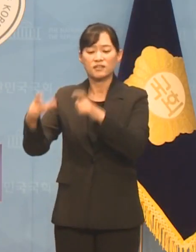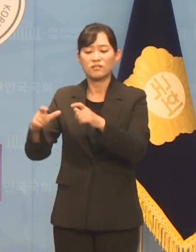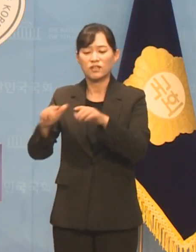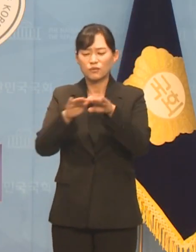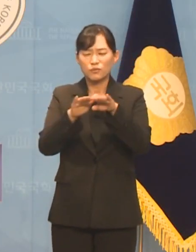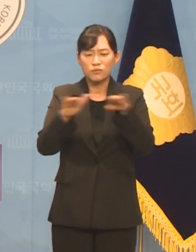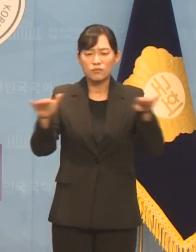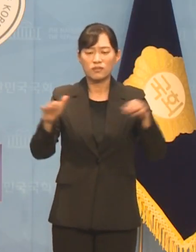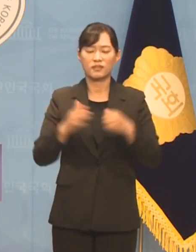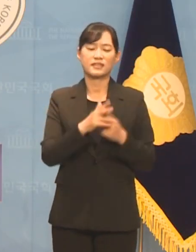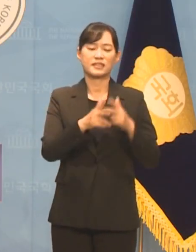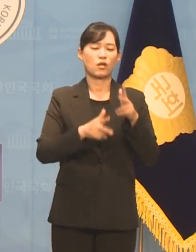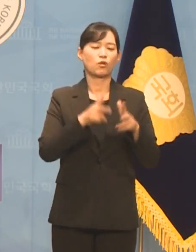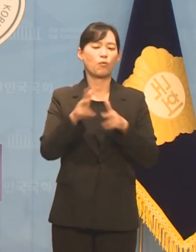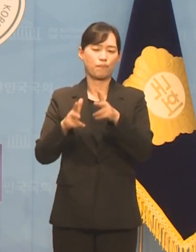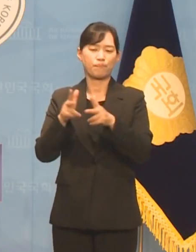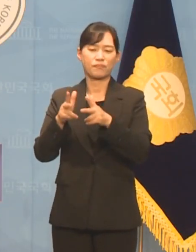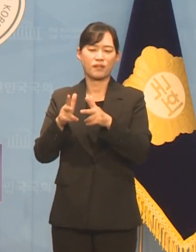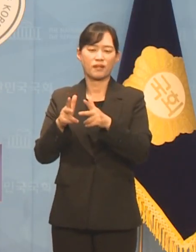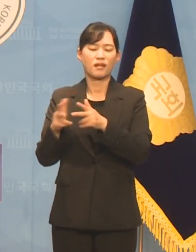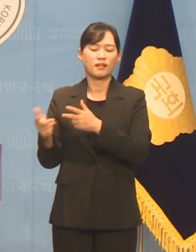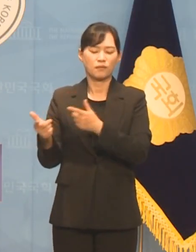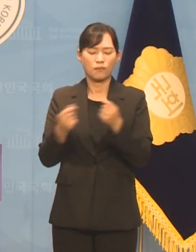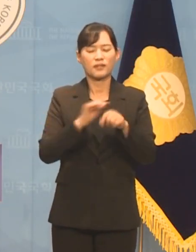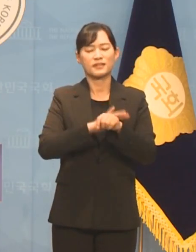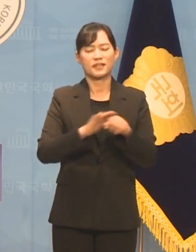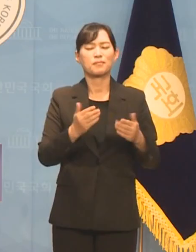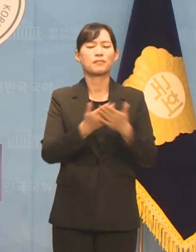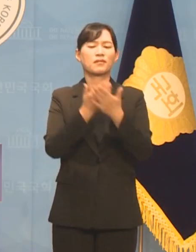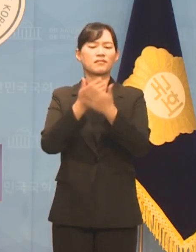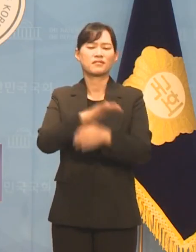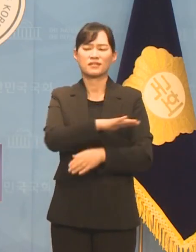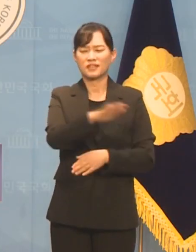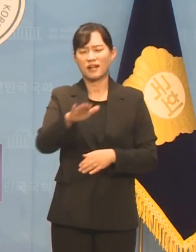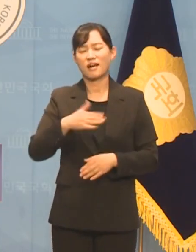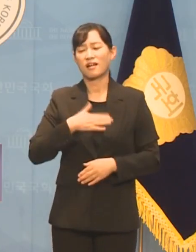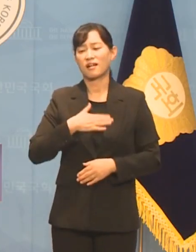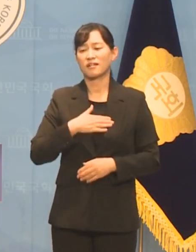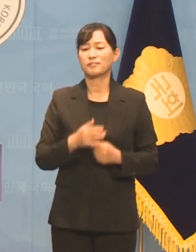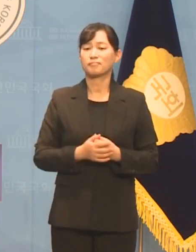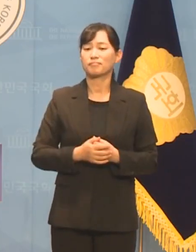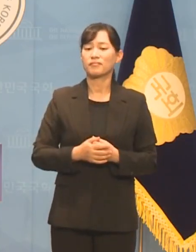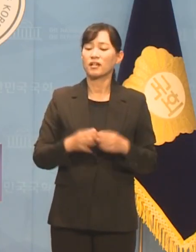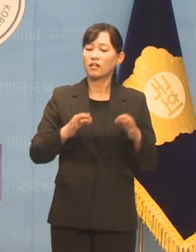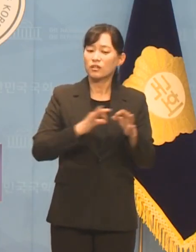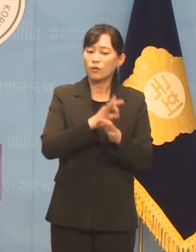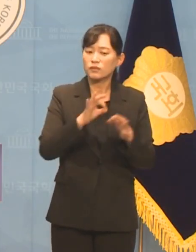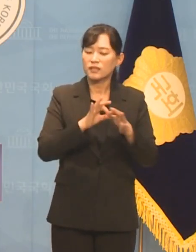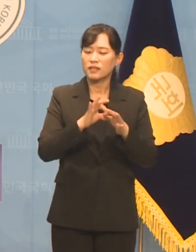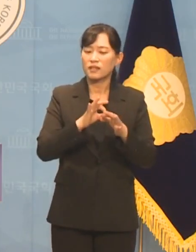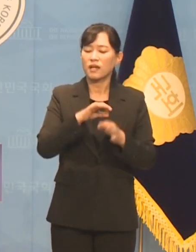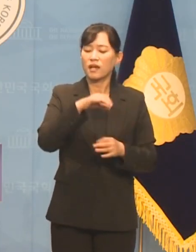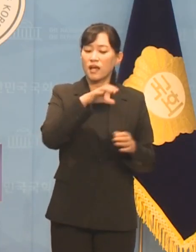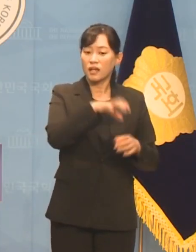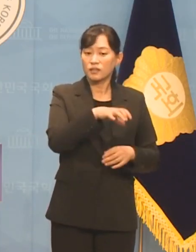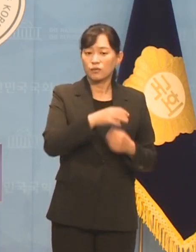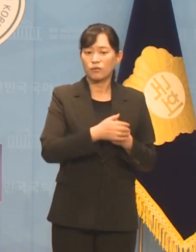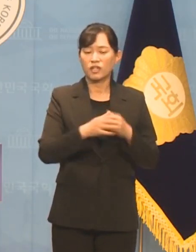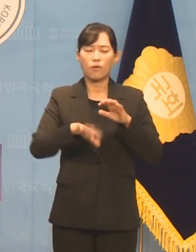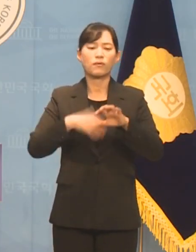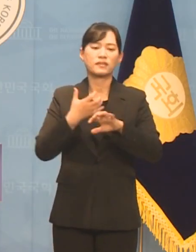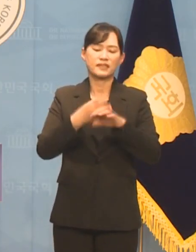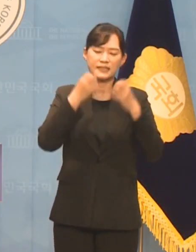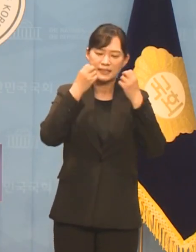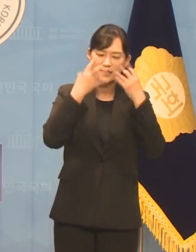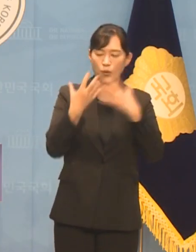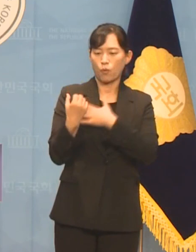균형이 산업 생태계를 지킨다는 사실을 잘 알고 있습니다. 저는 경제에서의 혁신, 새로운 성장